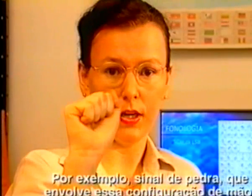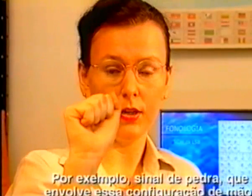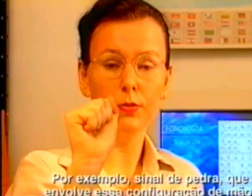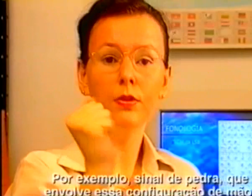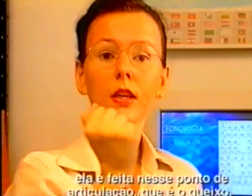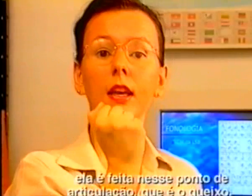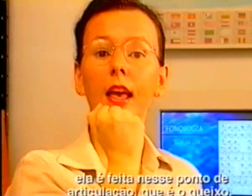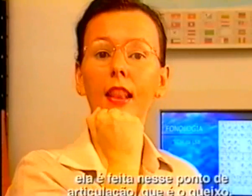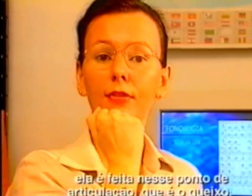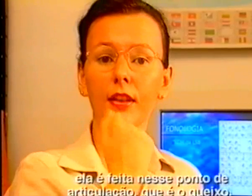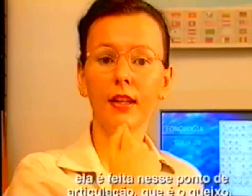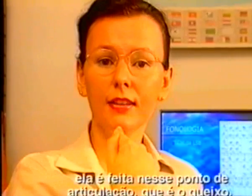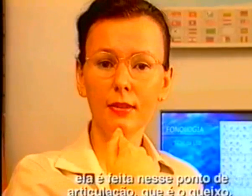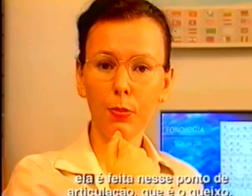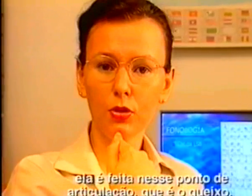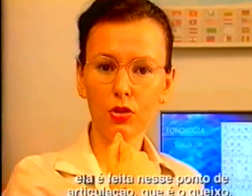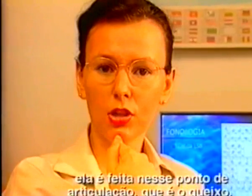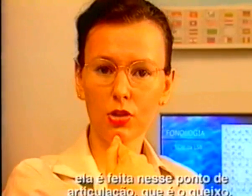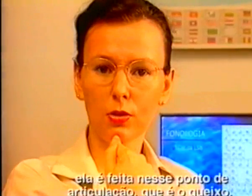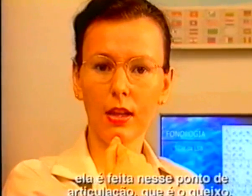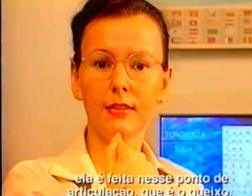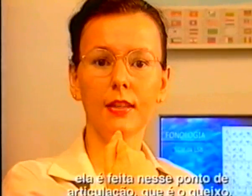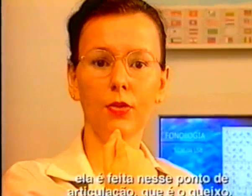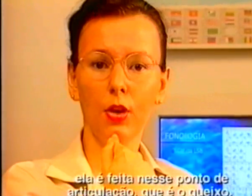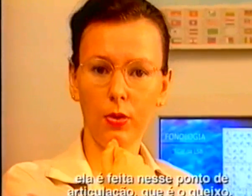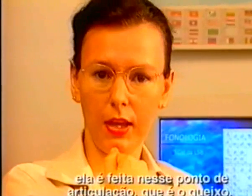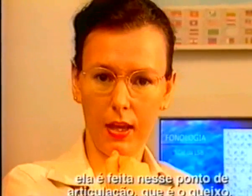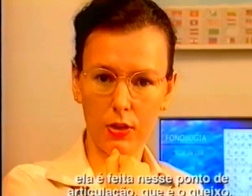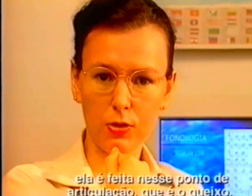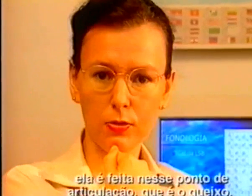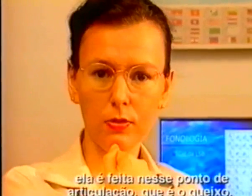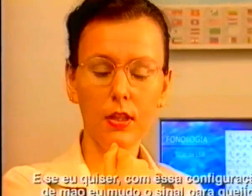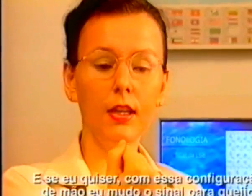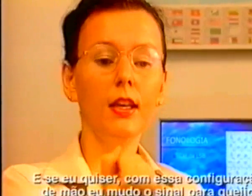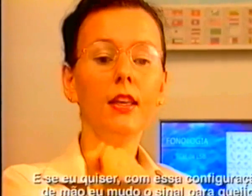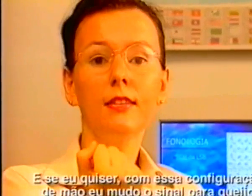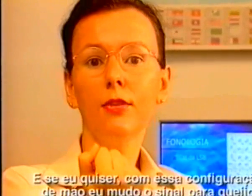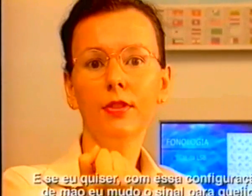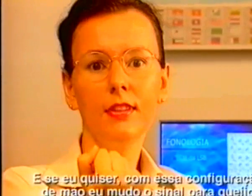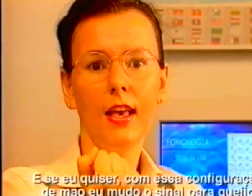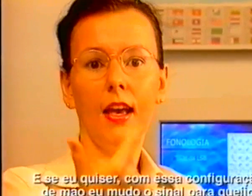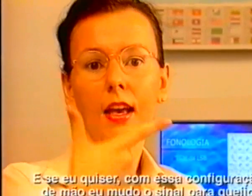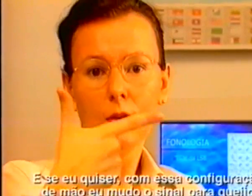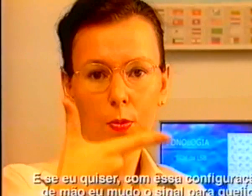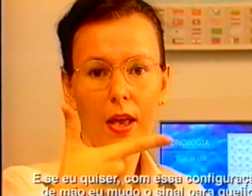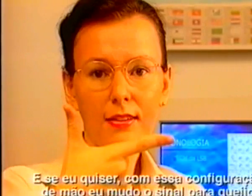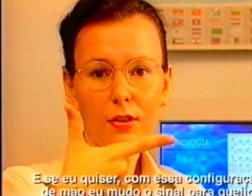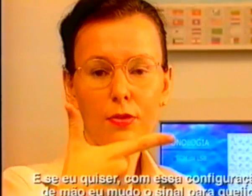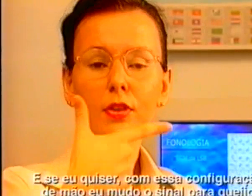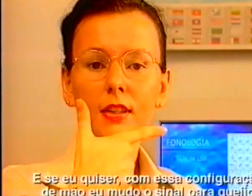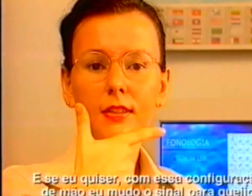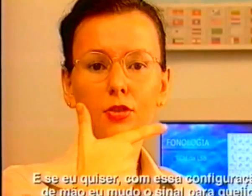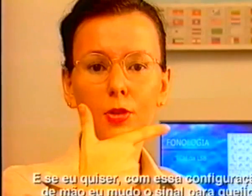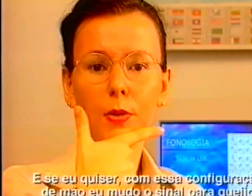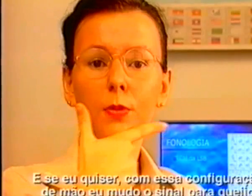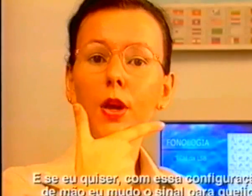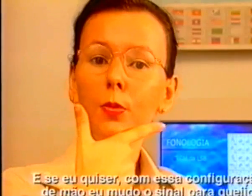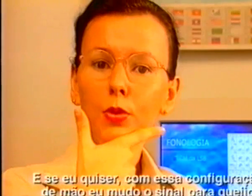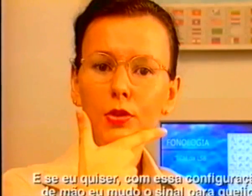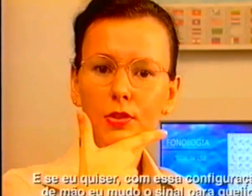de mão, ela é feita nesse ponto de articulação, que é o queixo, e se eu fizer com essa configuração de mão, eu